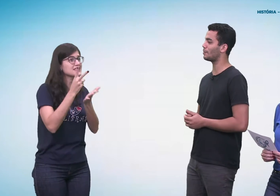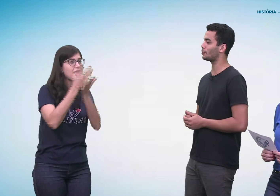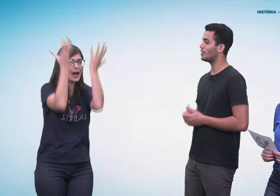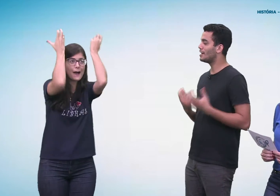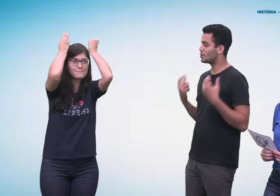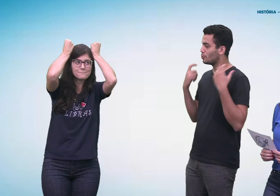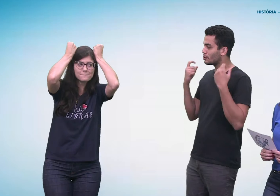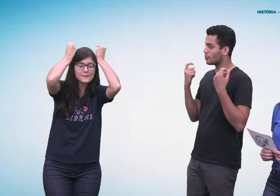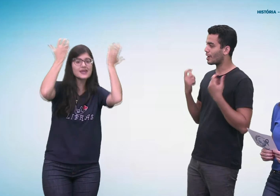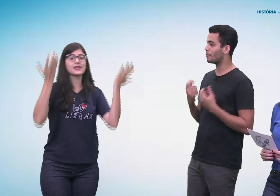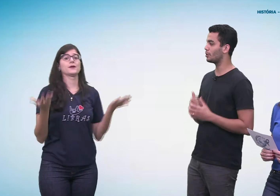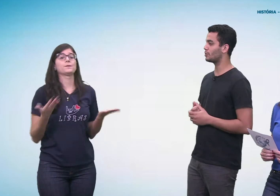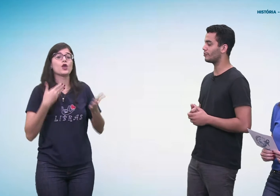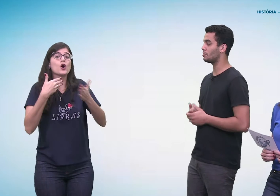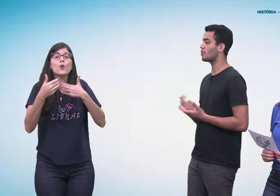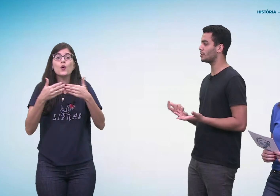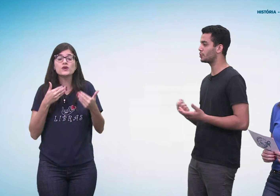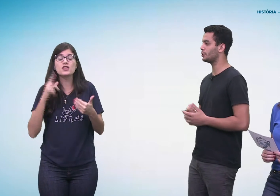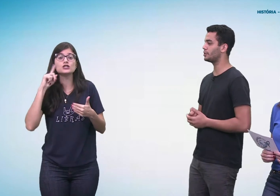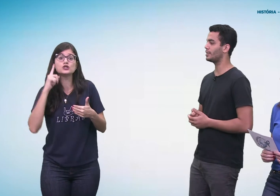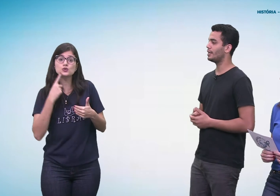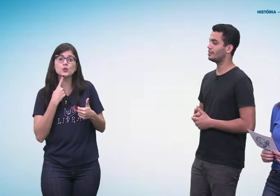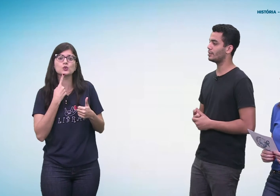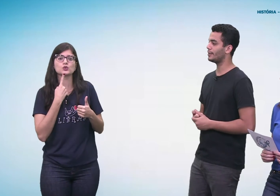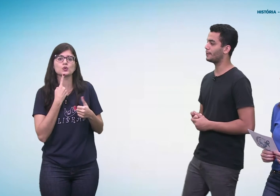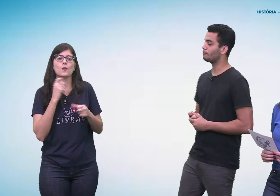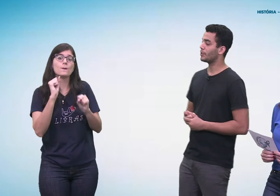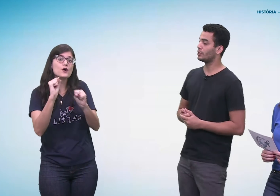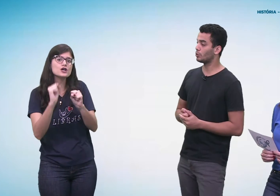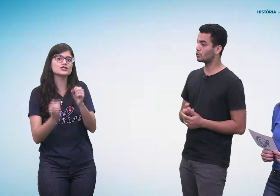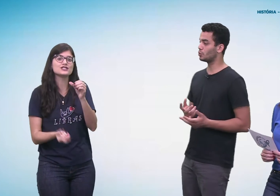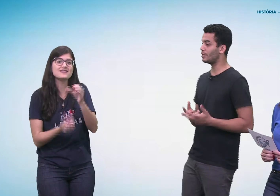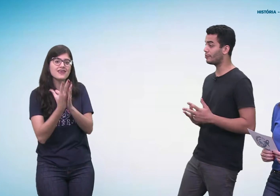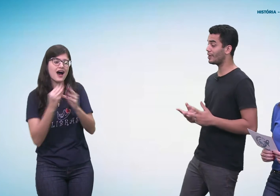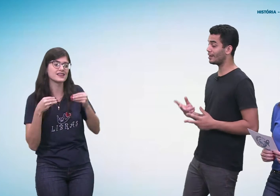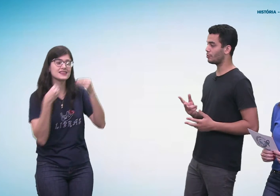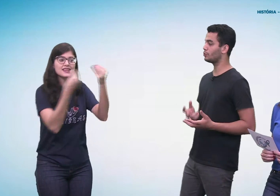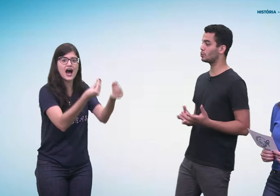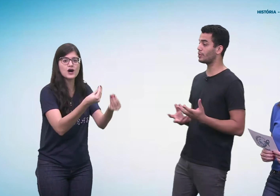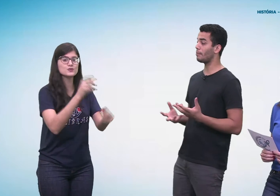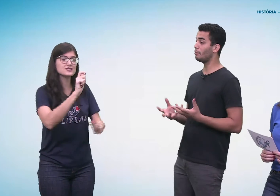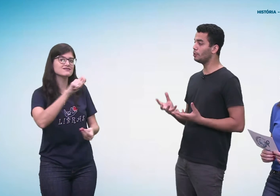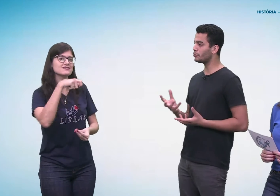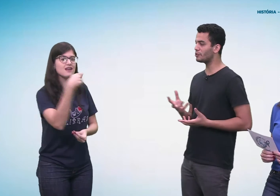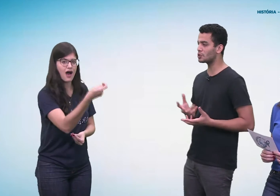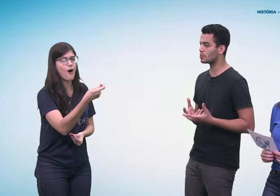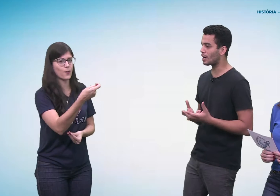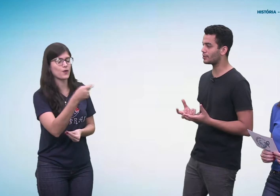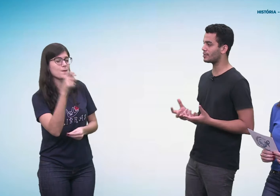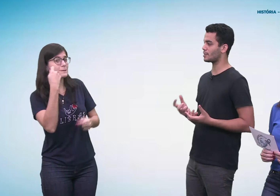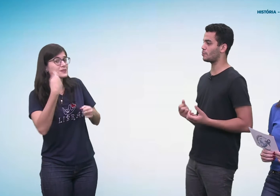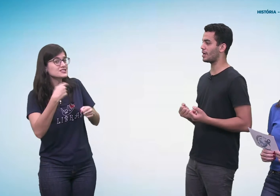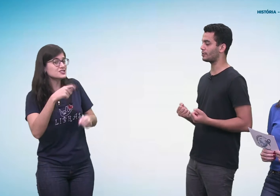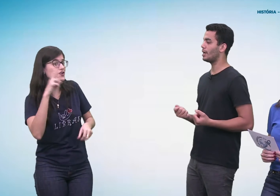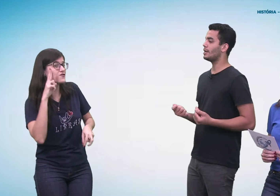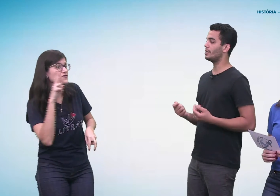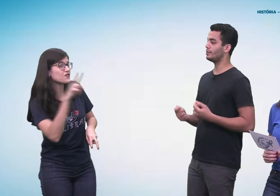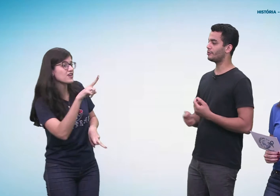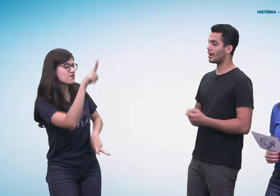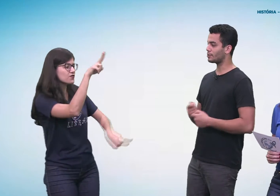exemplo, se usa o cabelo de uma forma igual a Xuxa, entendeu? Então o surdo, ele é muito visual nesse aspecto e ele faz os